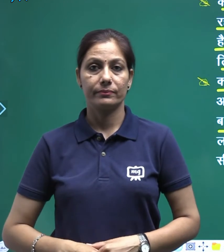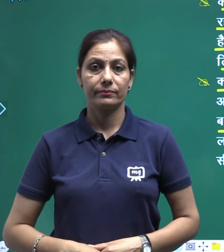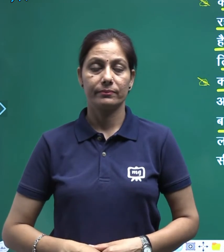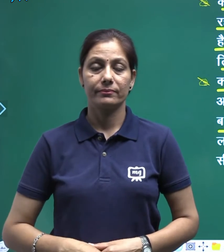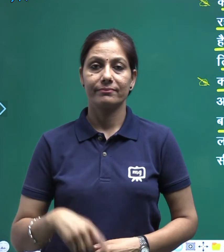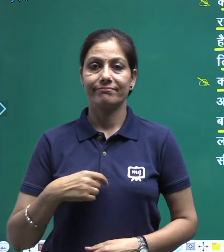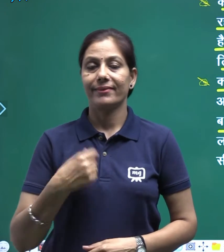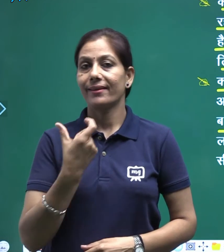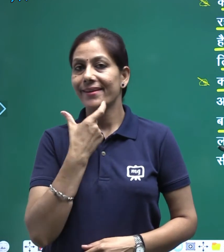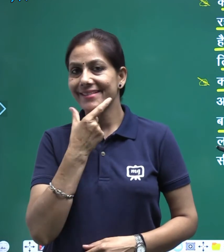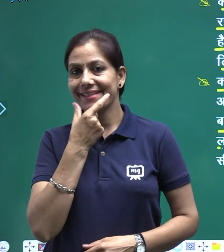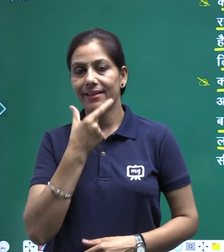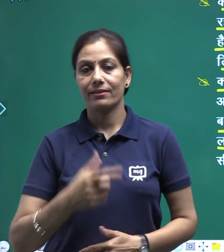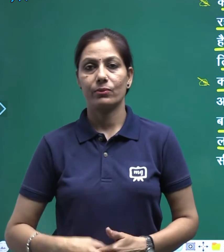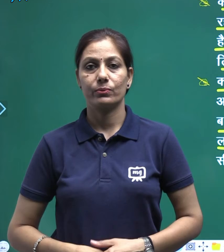मैं हंसने लगता हूं